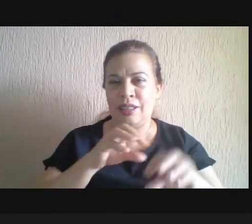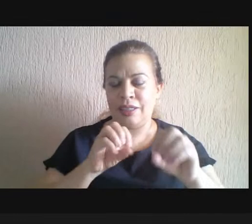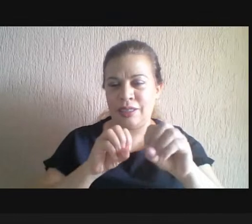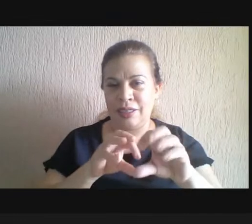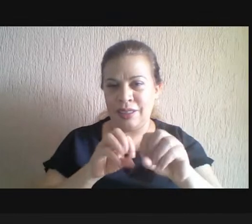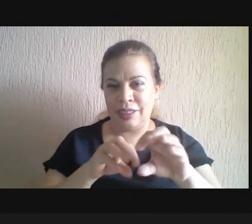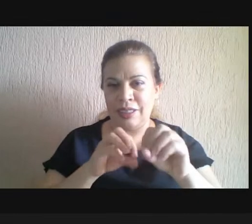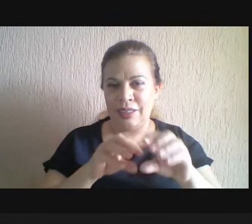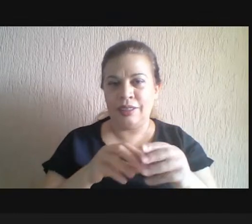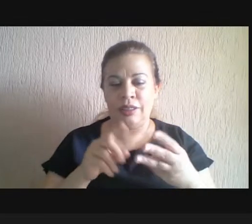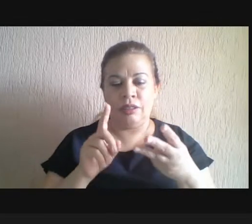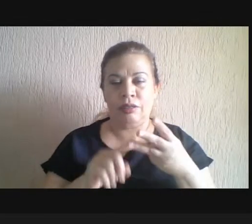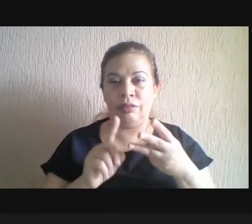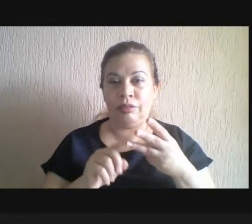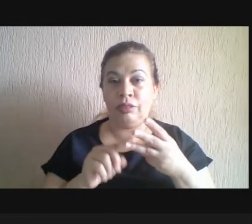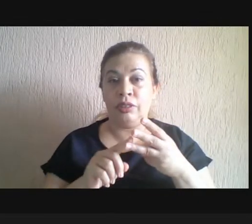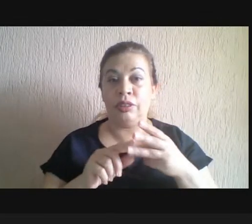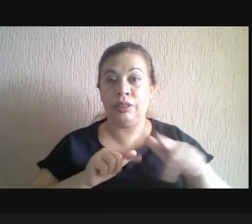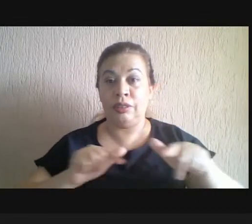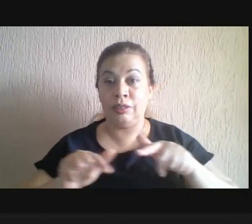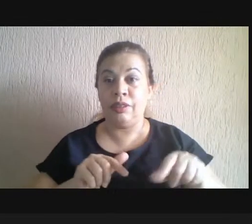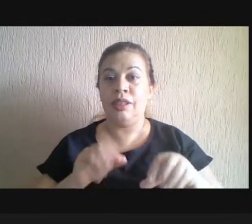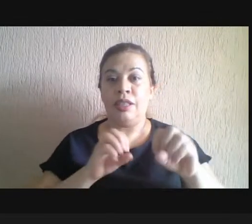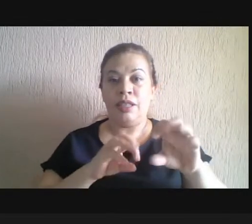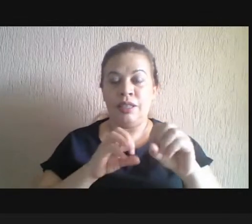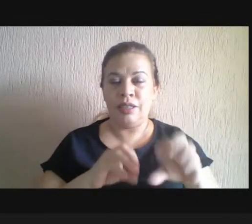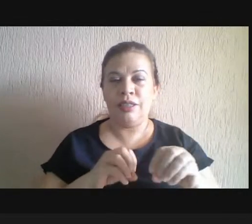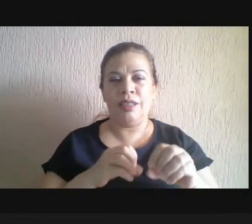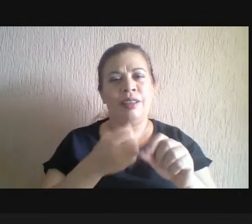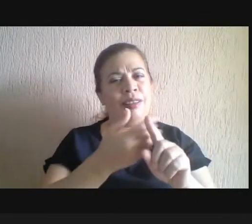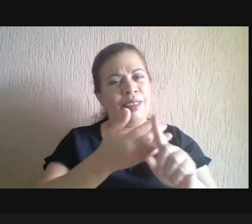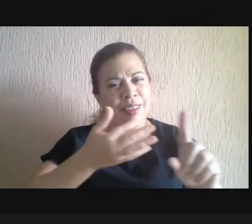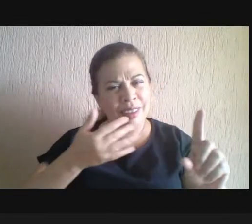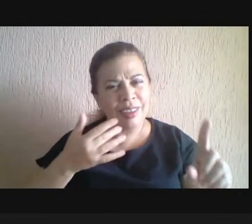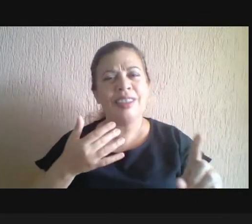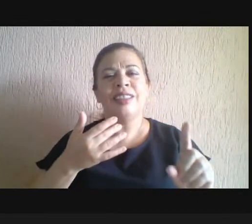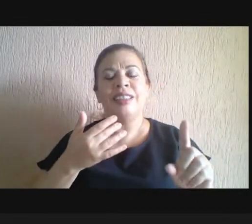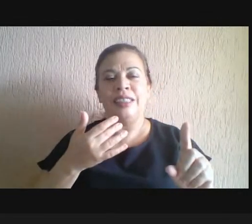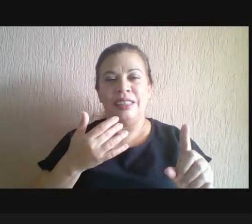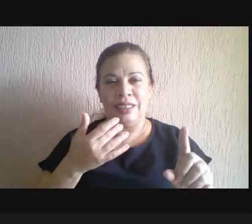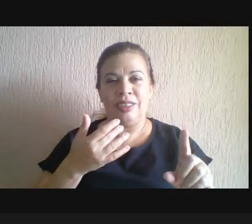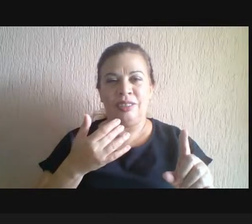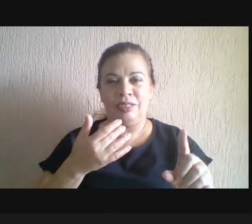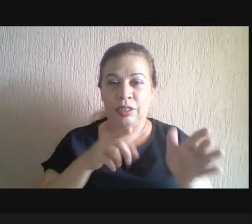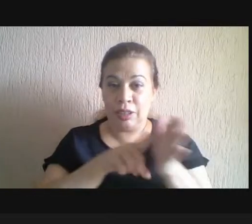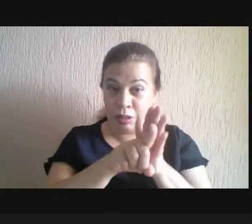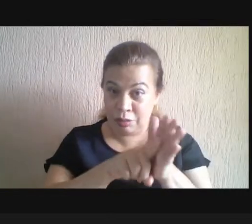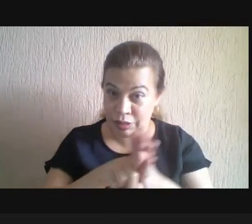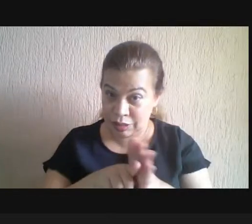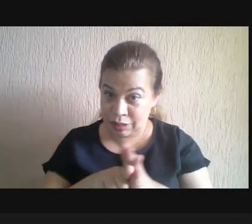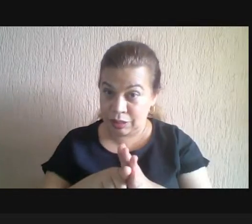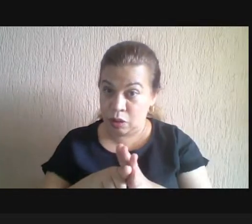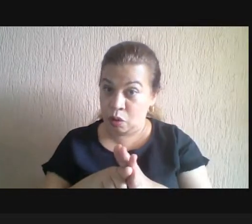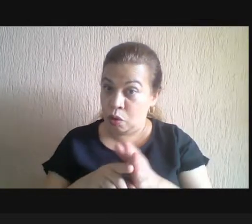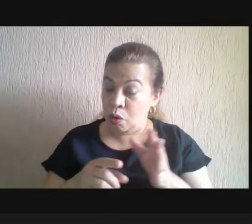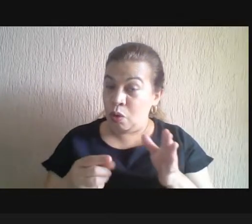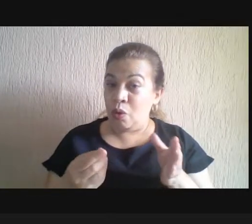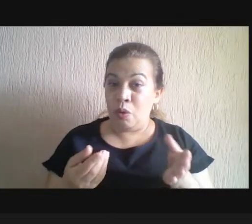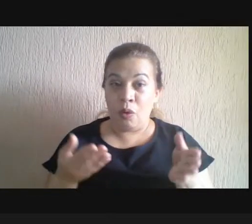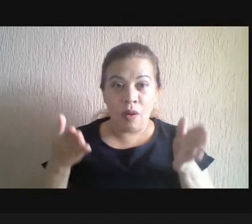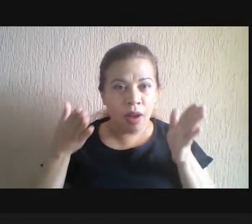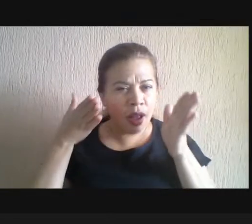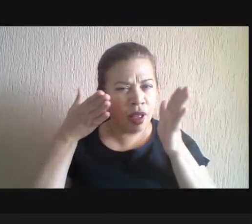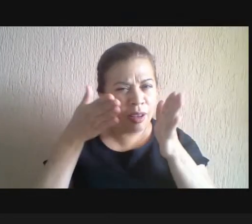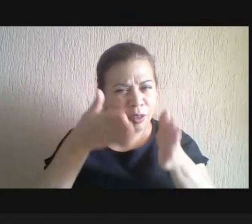3, trabalhar ensino, pesquisa e extensão articuladamente com a realidade socioeconômica e as necessidades